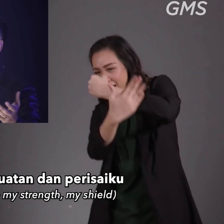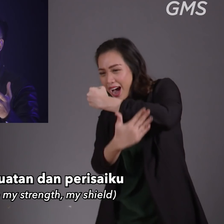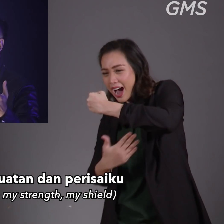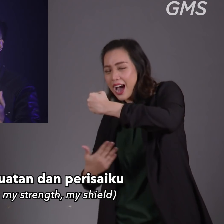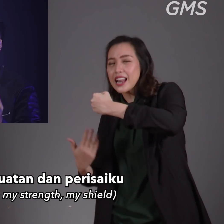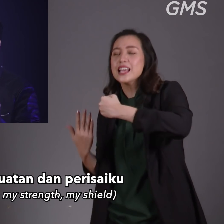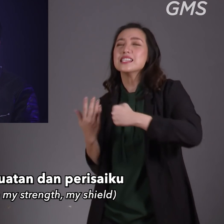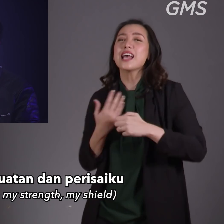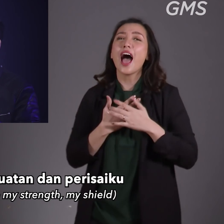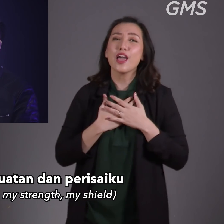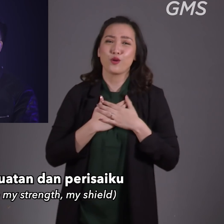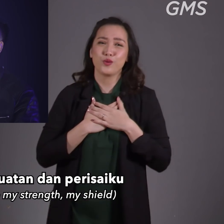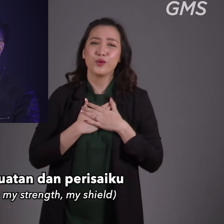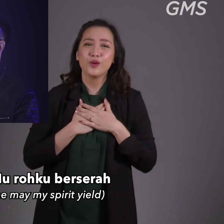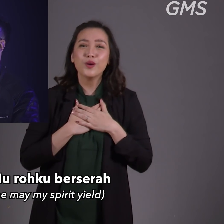dan